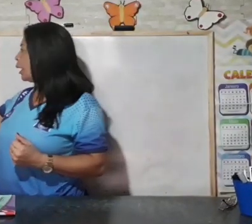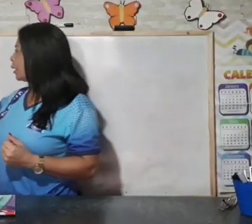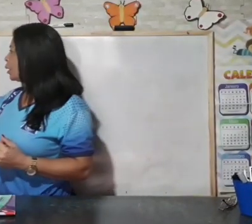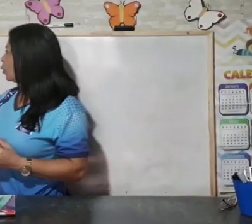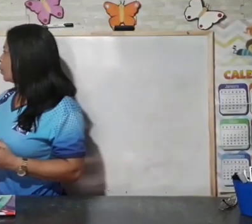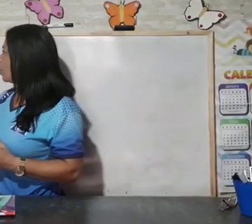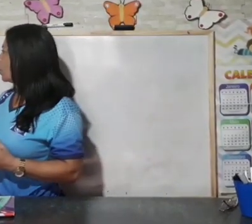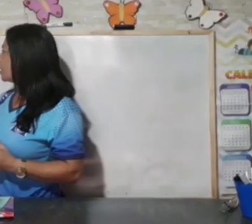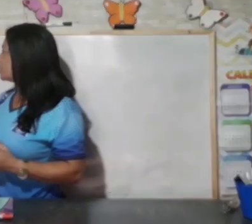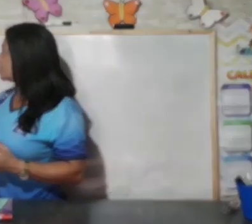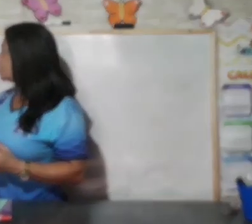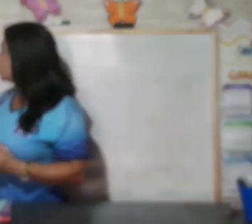Aqui, ó. Moradia,